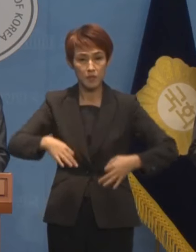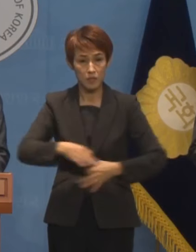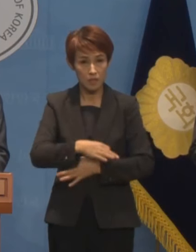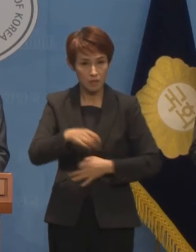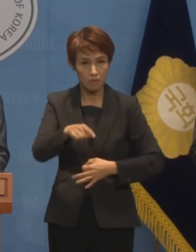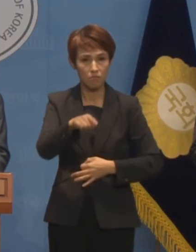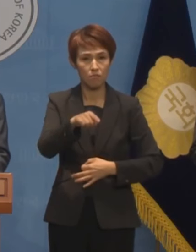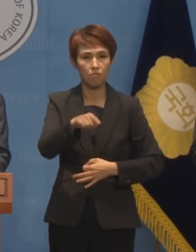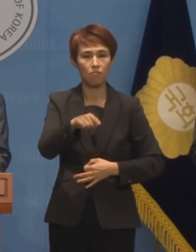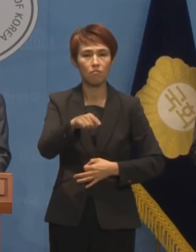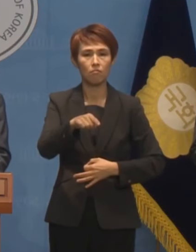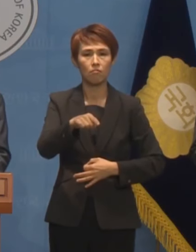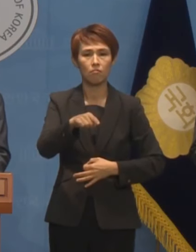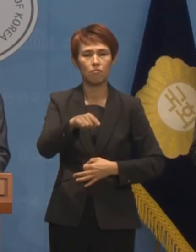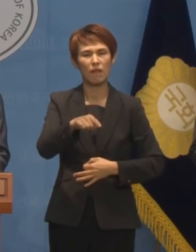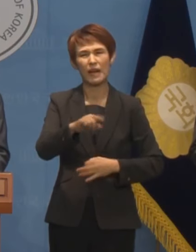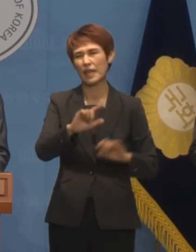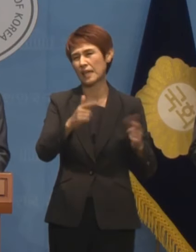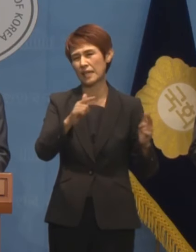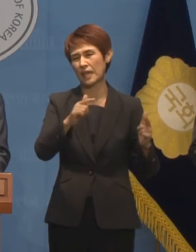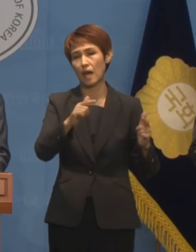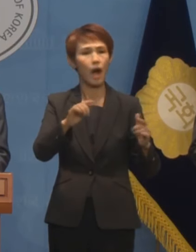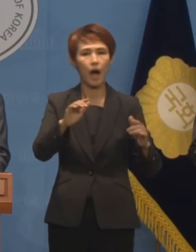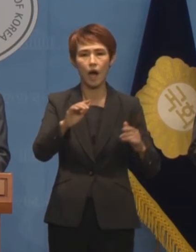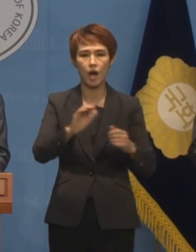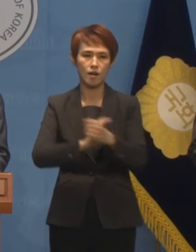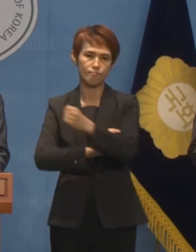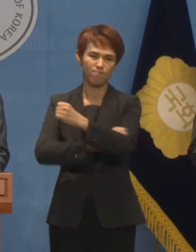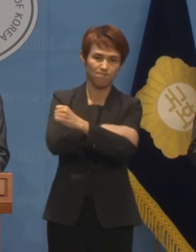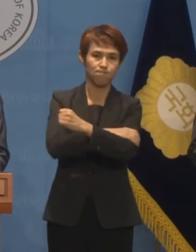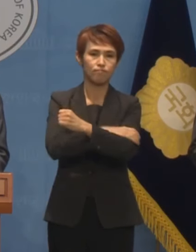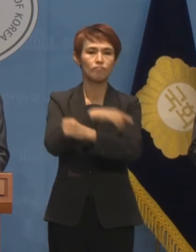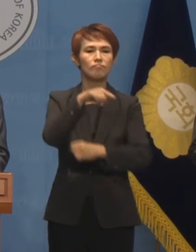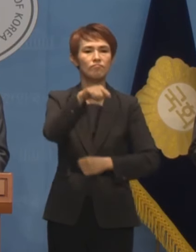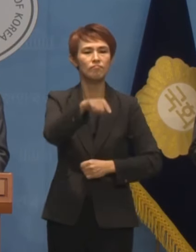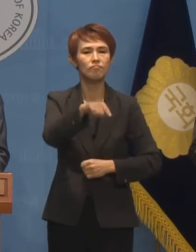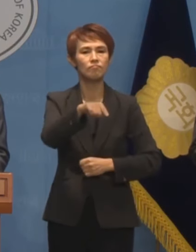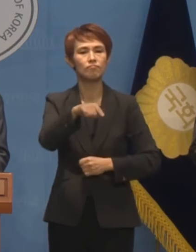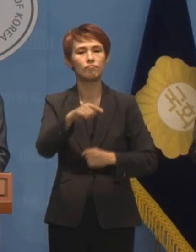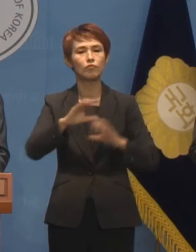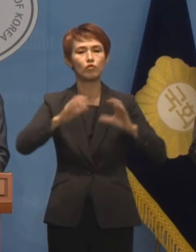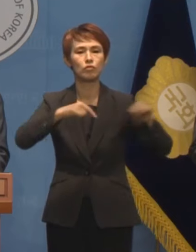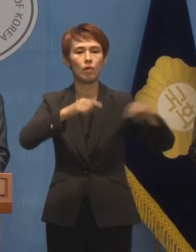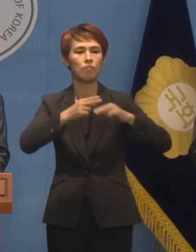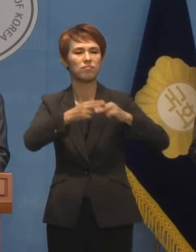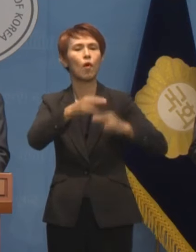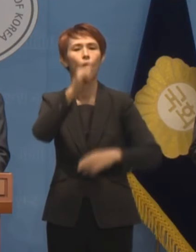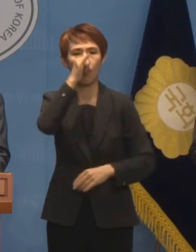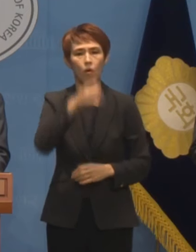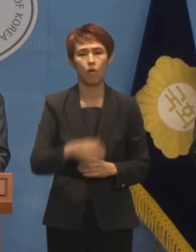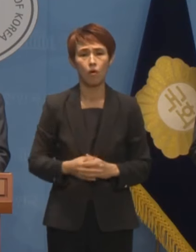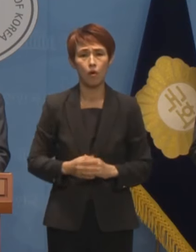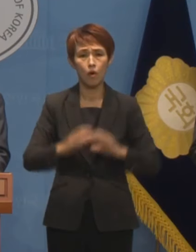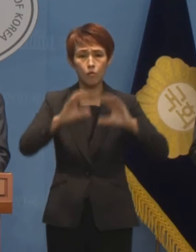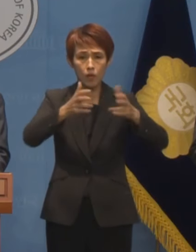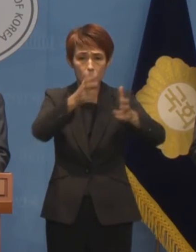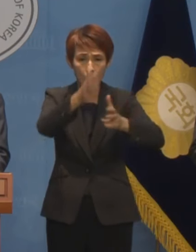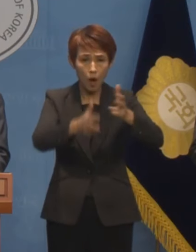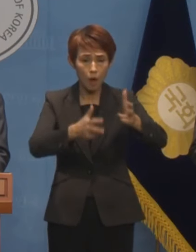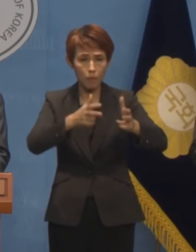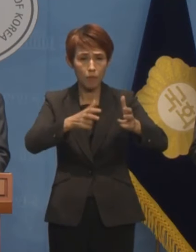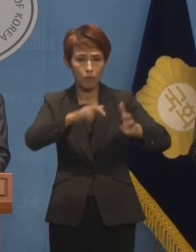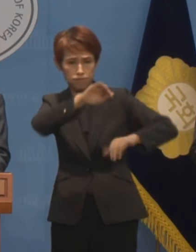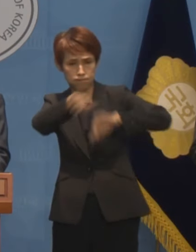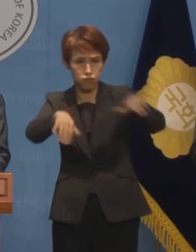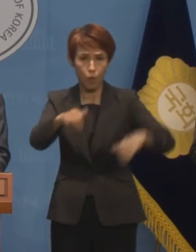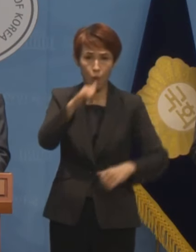주장으로 치부되어서는 안 되는 권력형 부패 사건이 되었다고 보아야 합니다. 국가적 사업에 대한 부당한 개입이 드러난